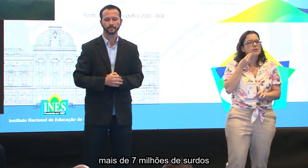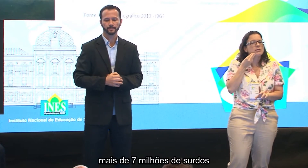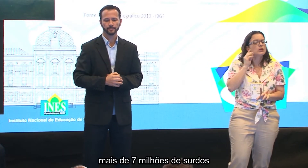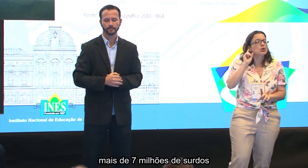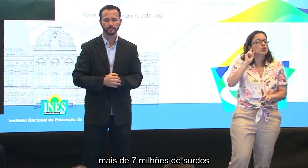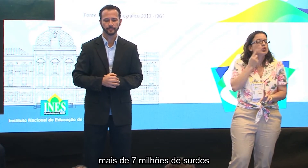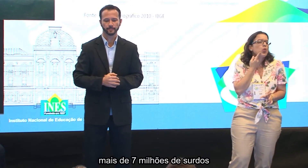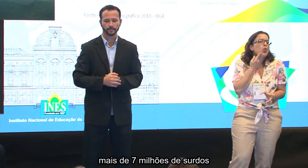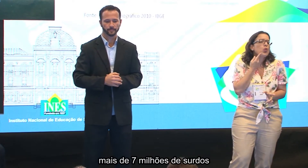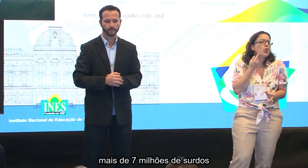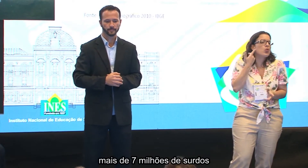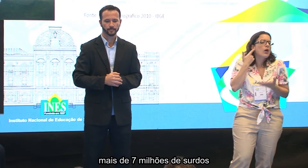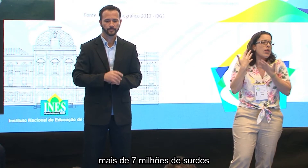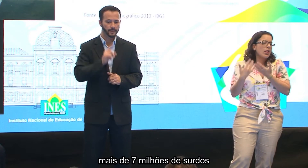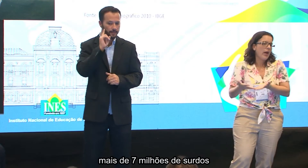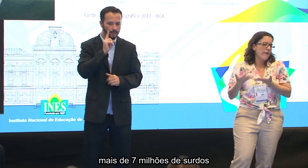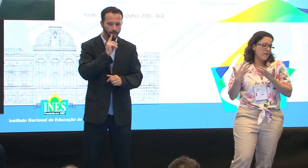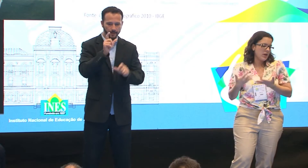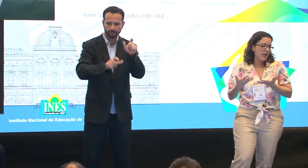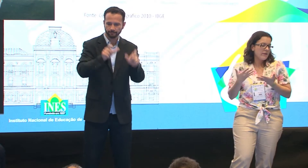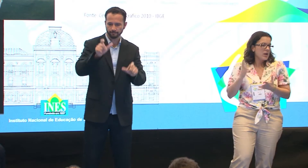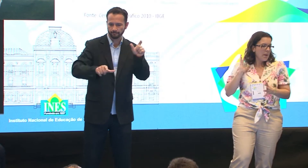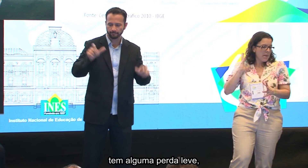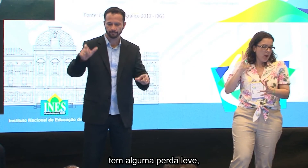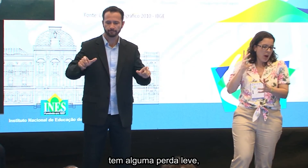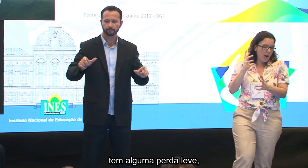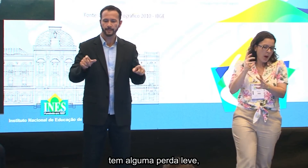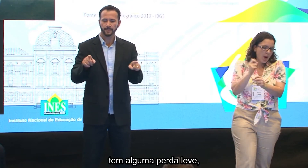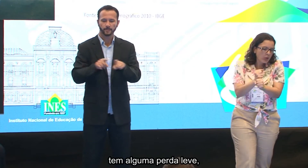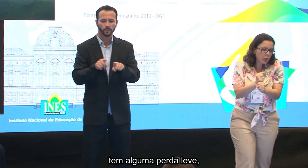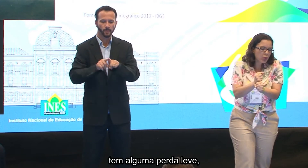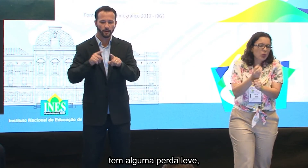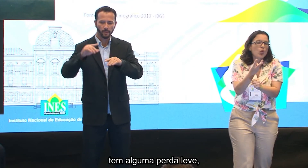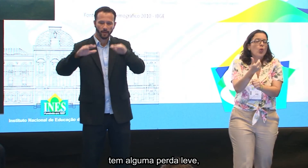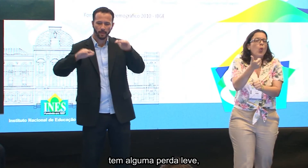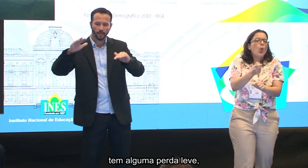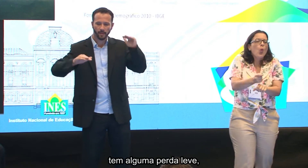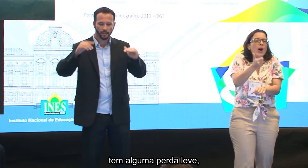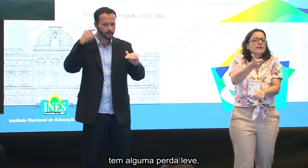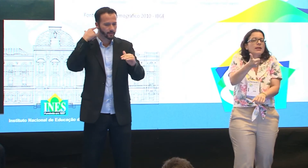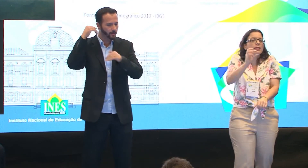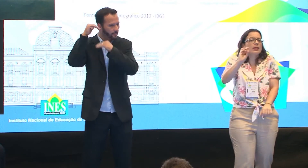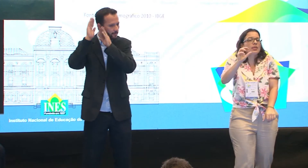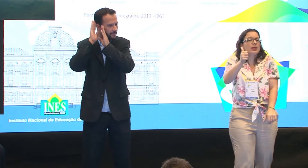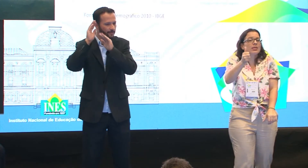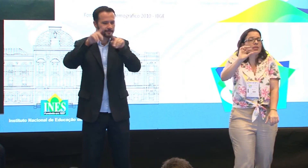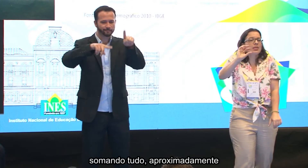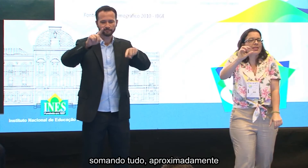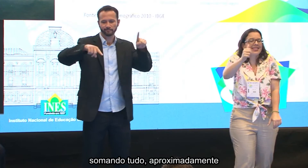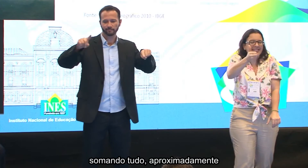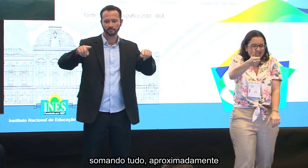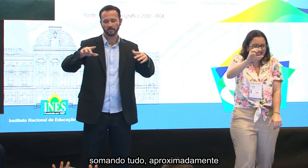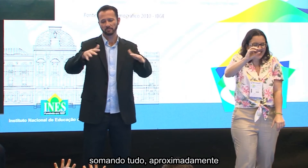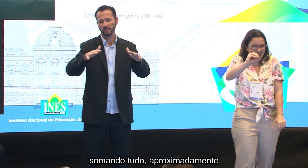Mais de 7 milhões de surdos que têm alguma perda leve. Então, somando